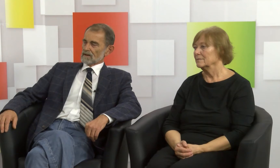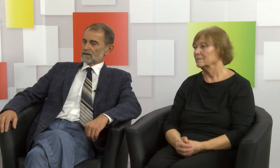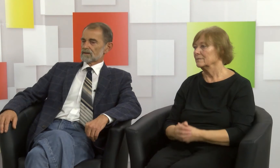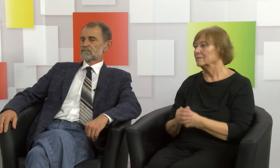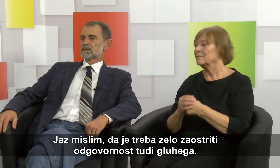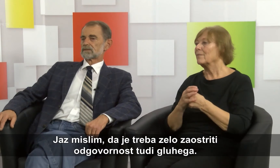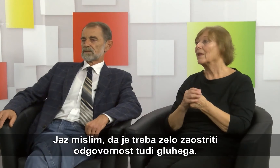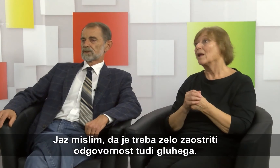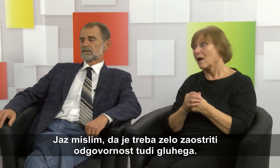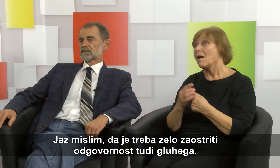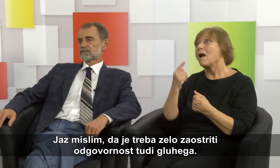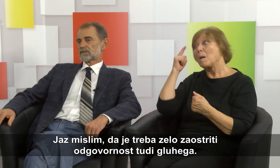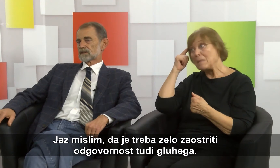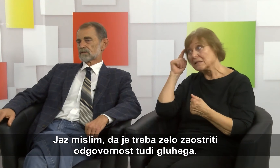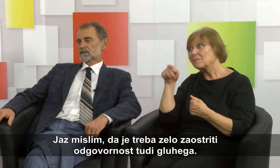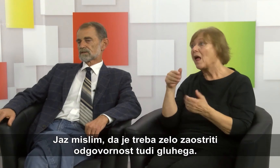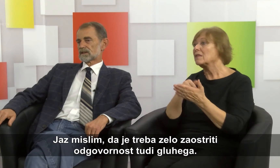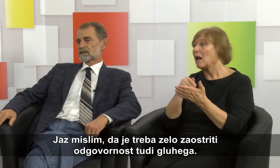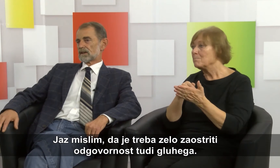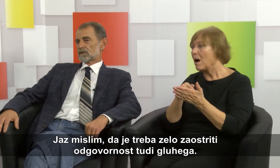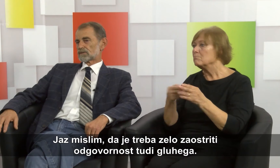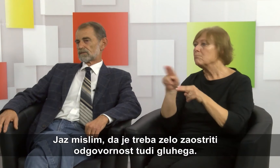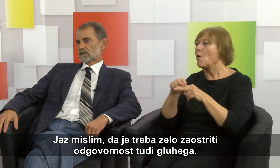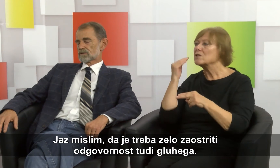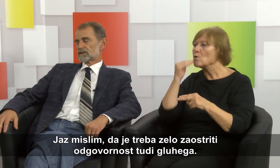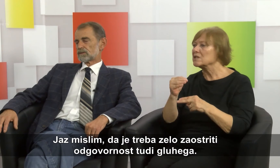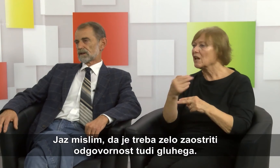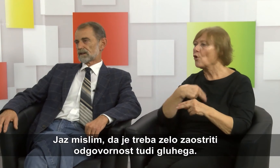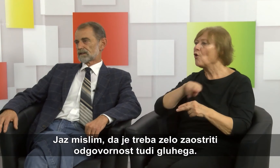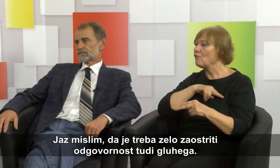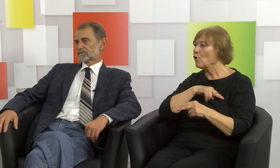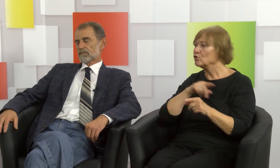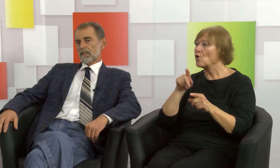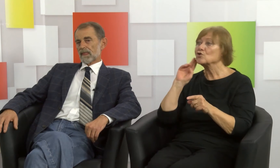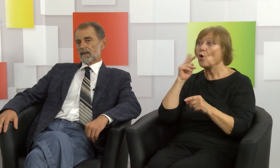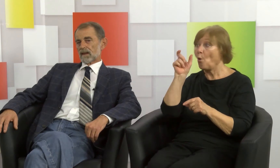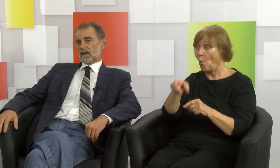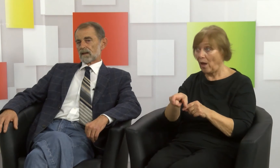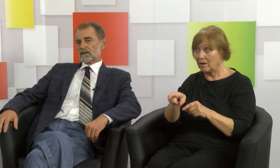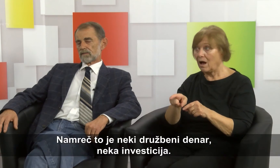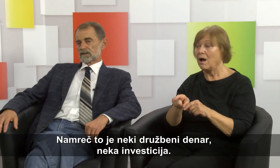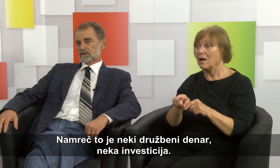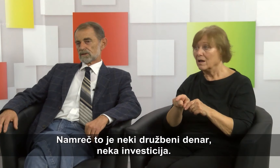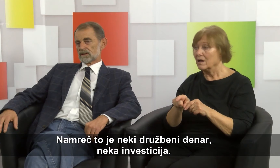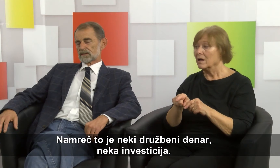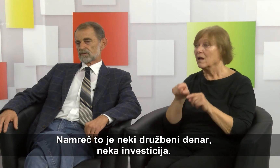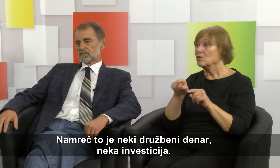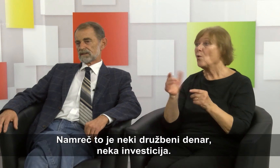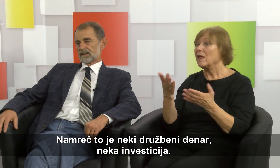življenju? Jaz mislim, da je predvsem treba zelo zaostriti odgovornost tudi gluhega. Ne? Namreč, to je nek družbeni